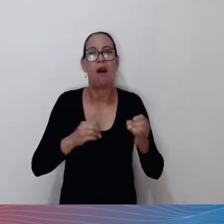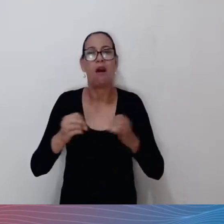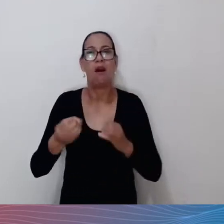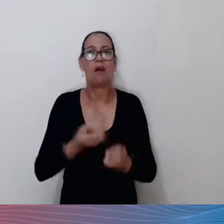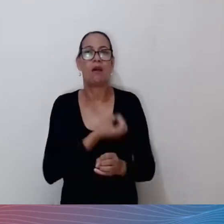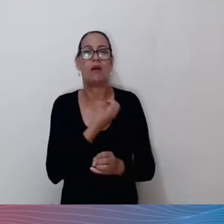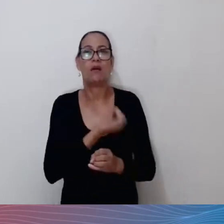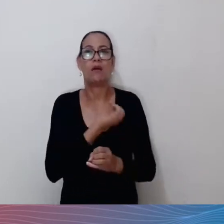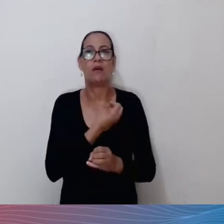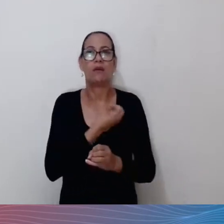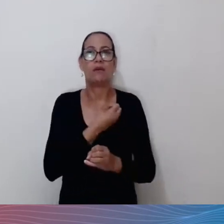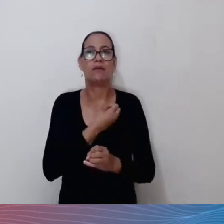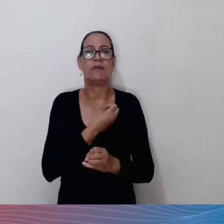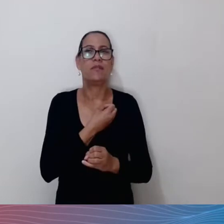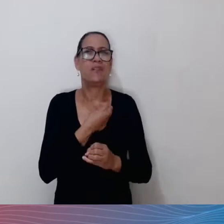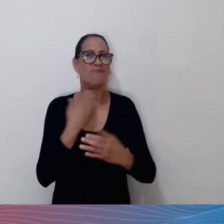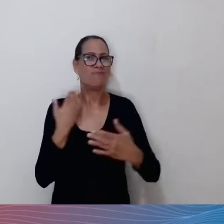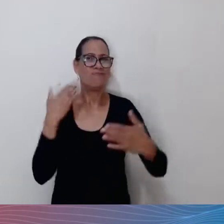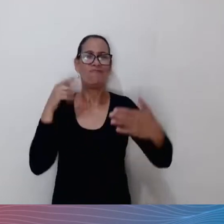único propósito.